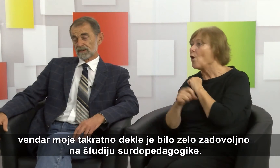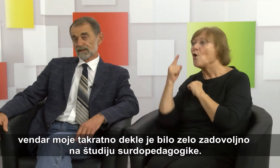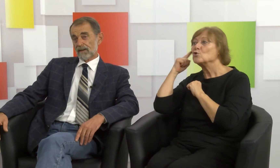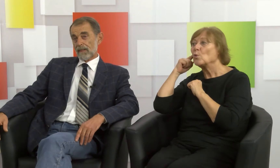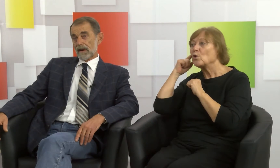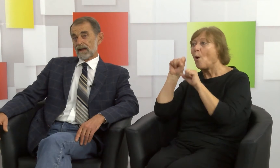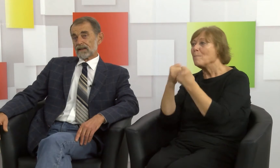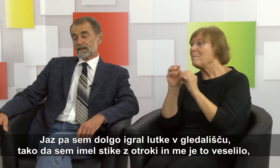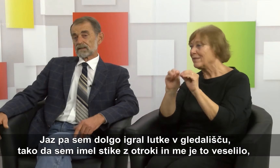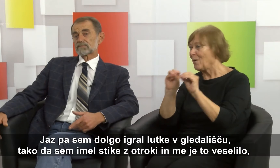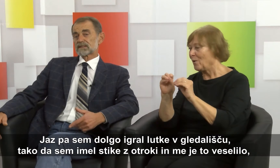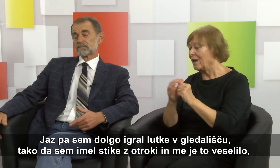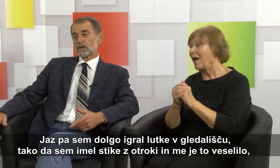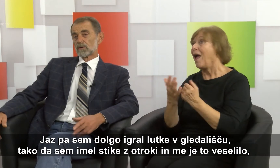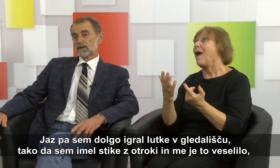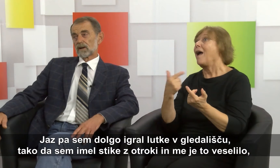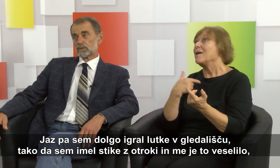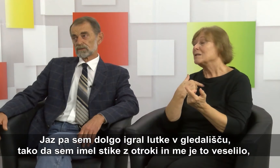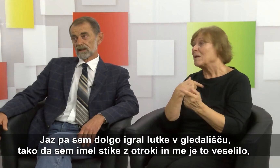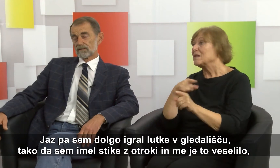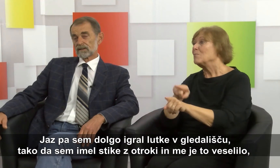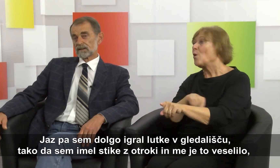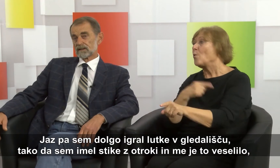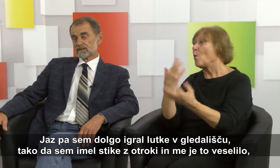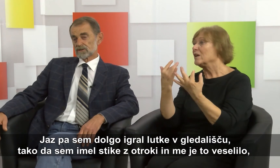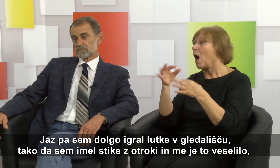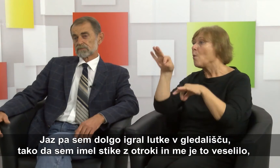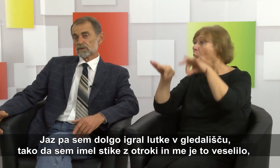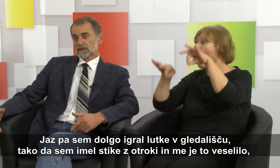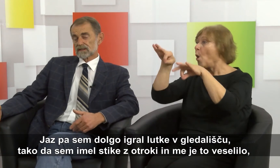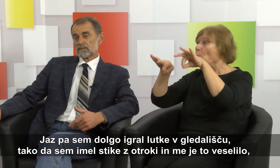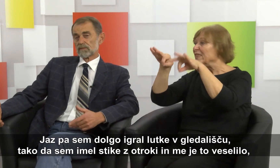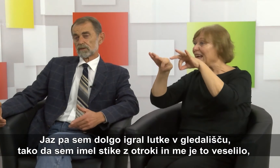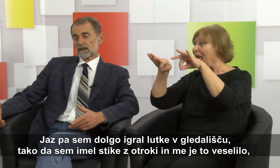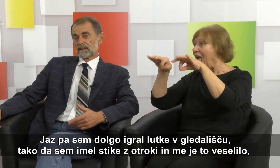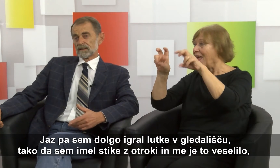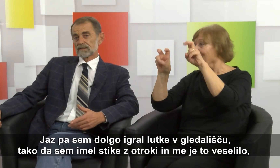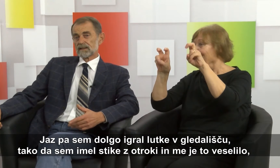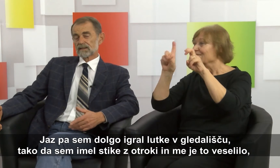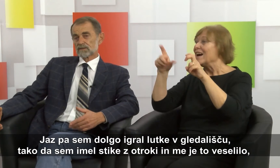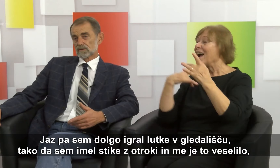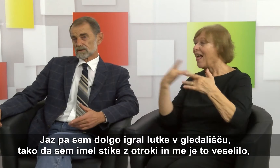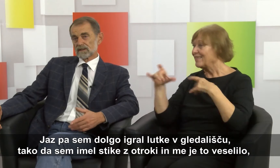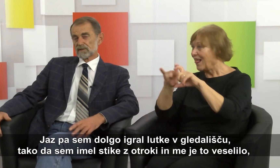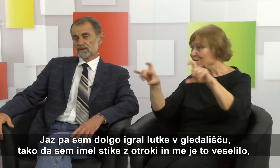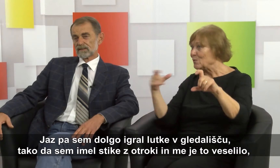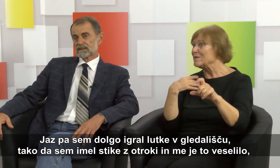surdopedagogike. Jaz pa sem dolgo igral lutke v gledališču, tako da sem imel stike z otroci in me je to